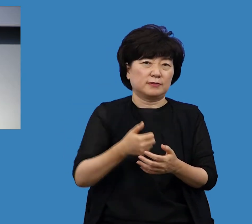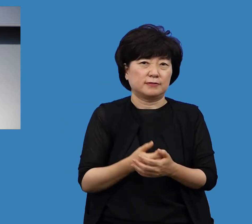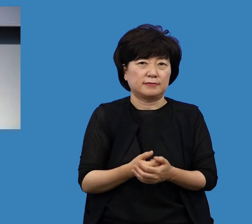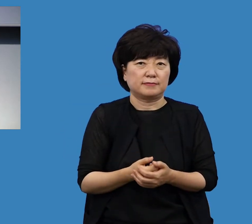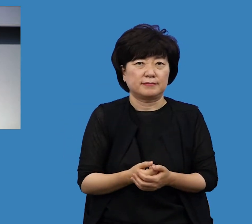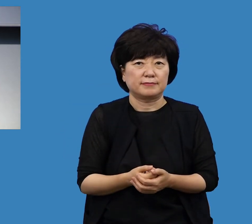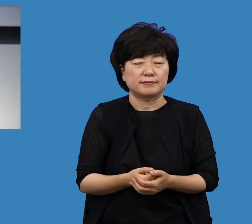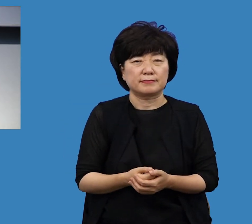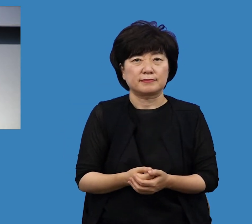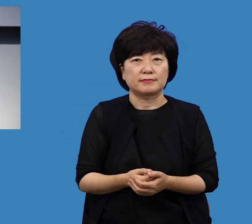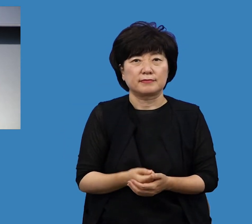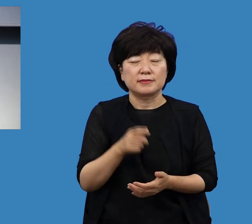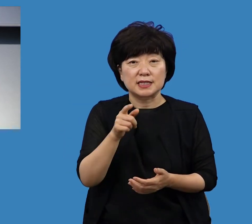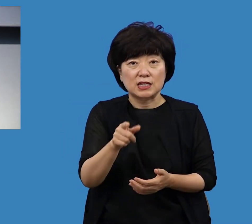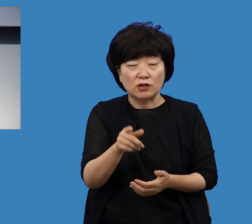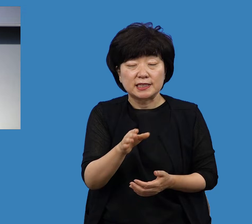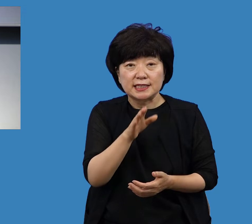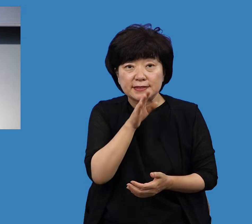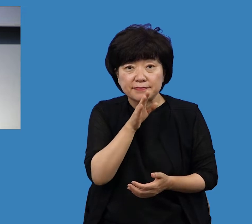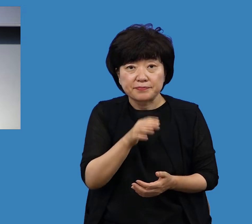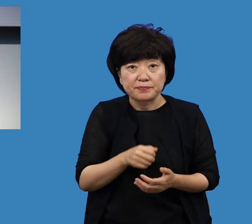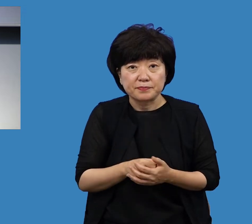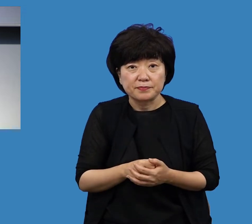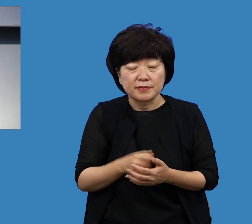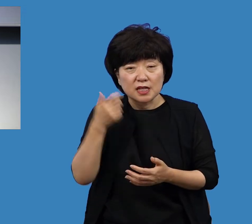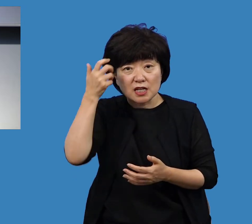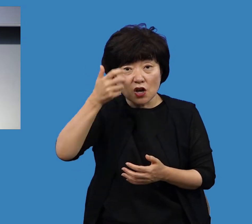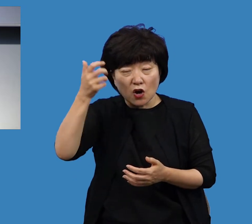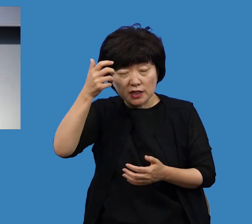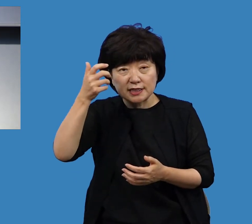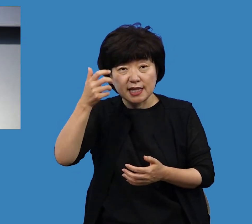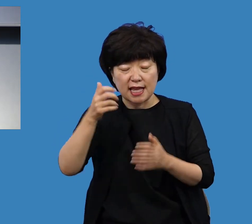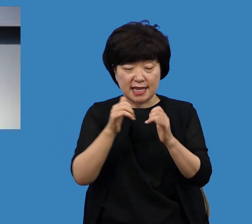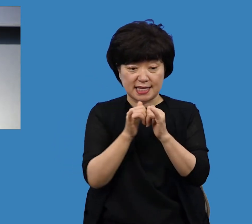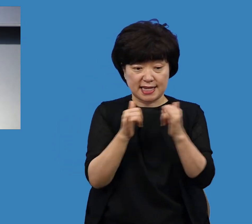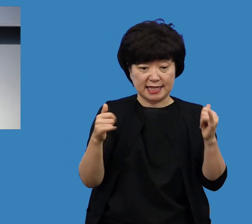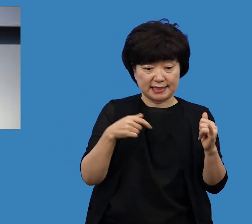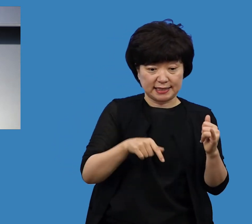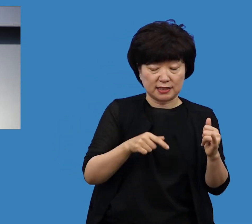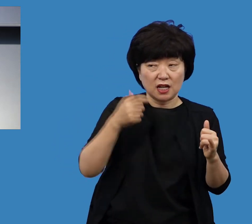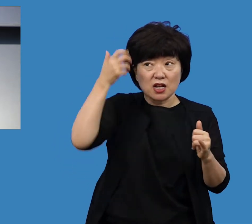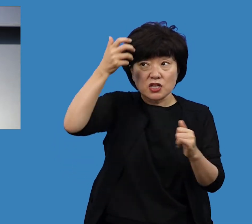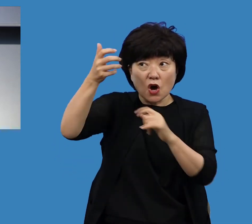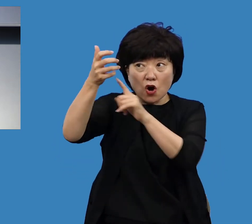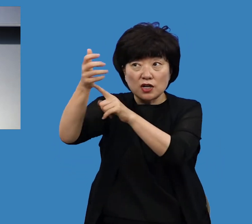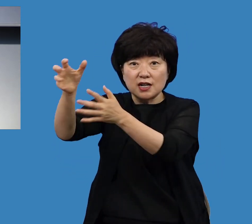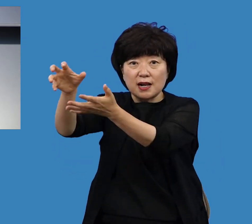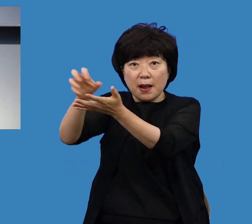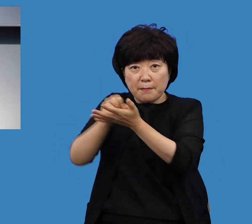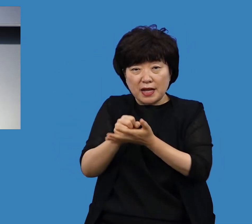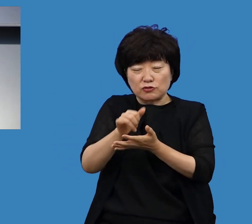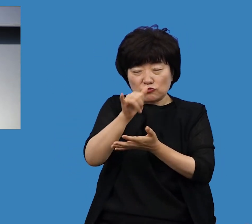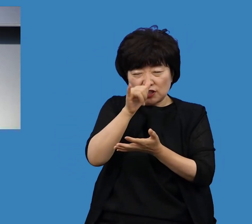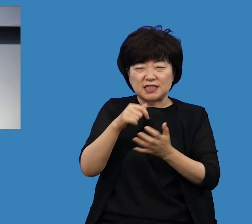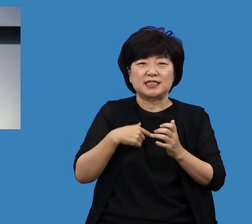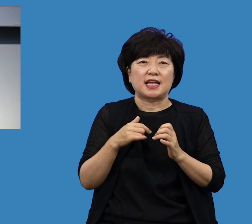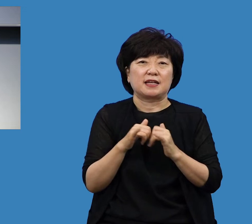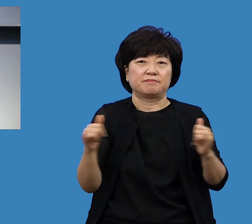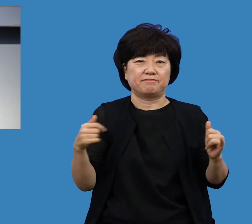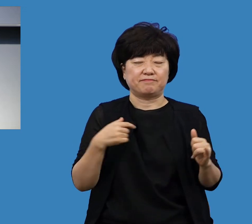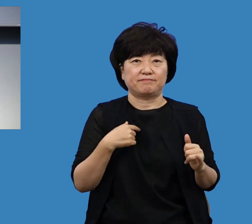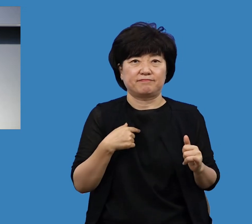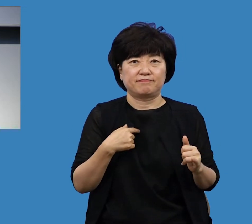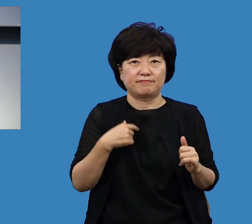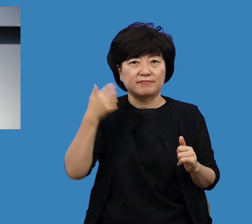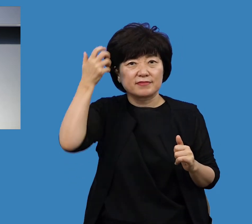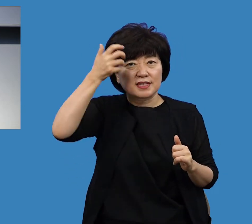영. 자, 이것이 여러분 영인데, 인간은요 이런 영을 받을 수 있는 존재라는 거예요.